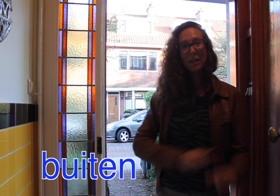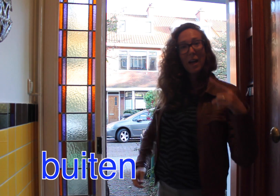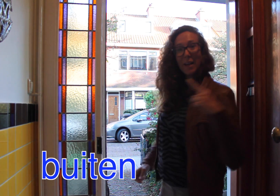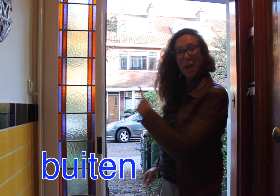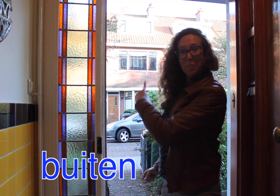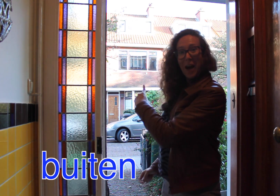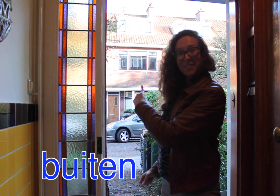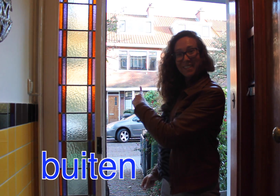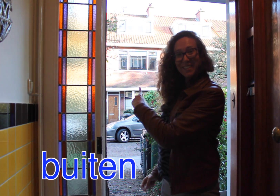Naar buiten.